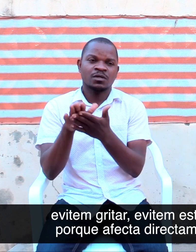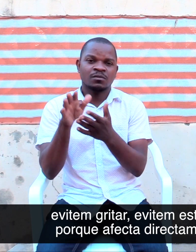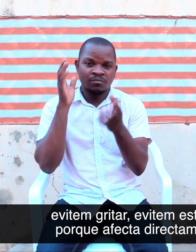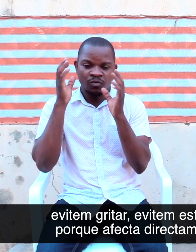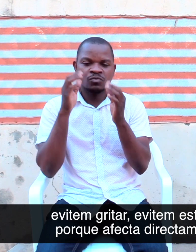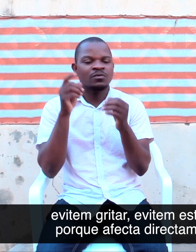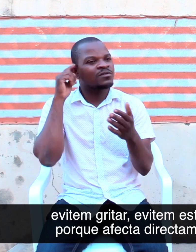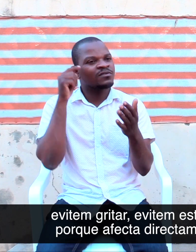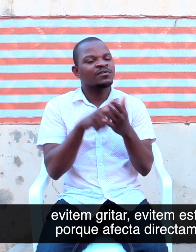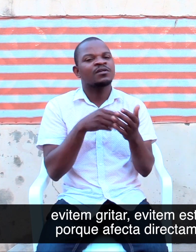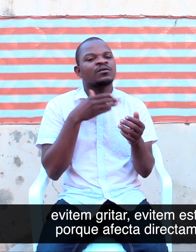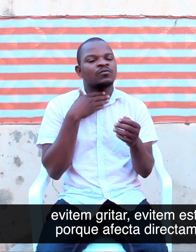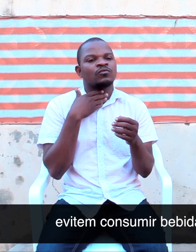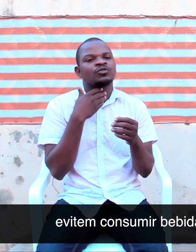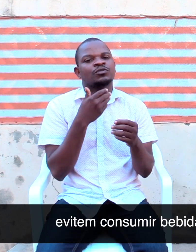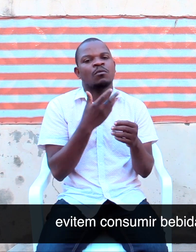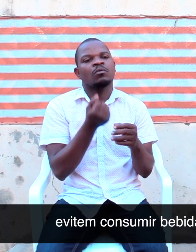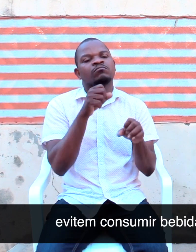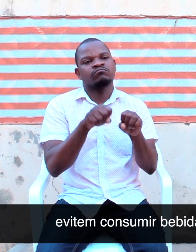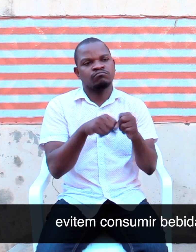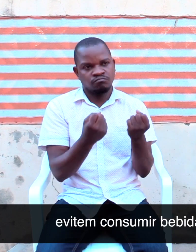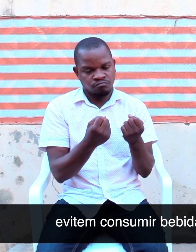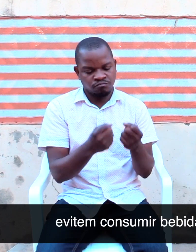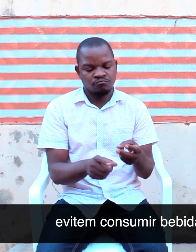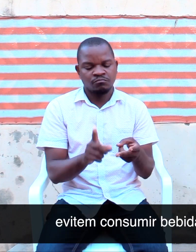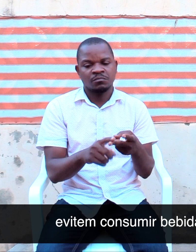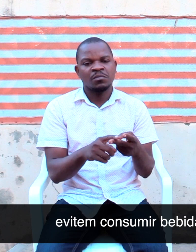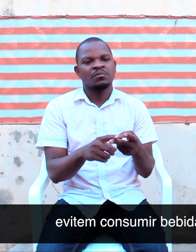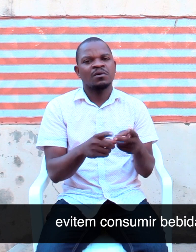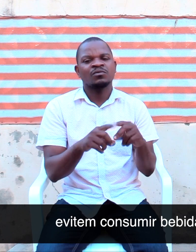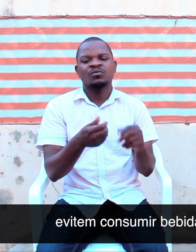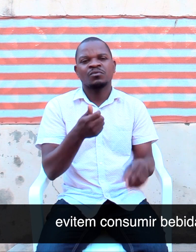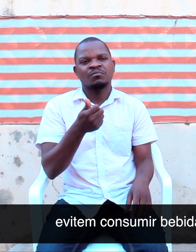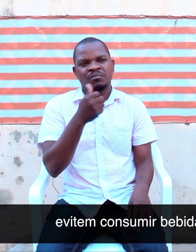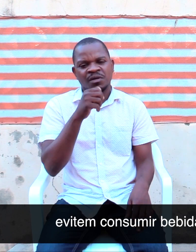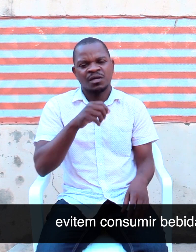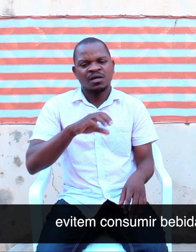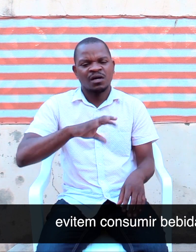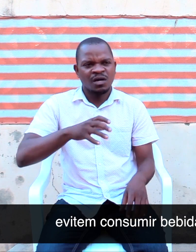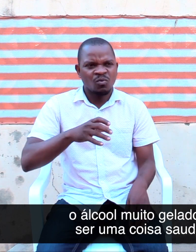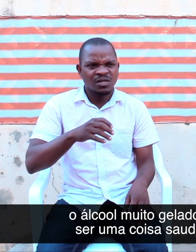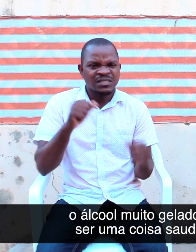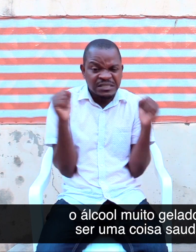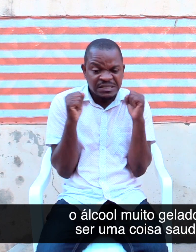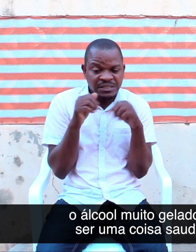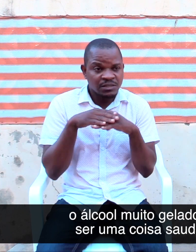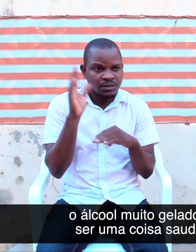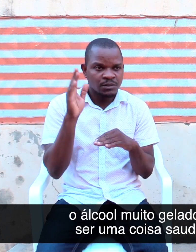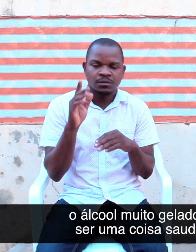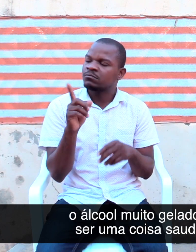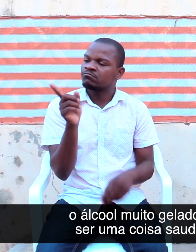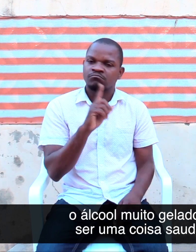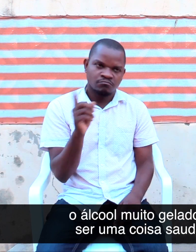voz ou as nossas cordas vocais. Evitem consumir bebidas muito geladas, águas geladas, o álcool